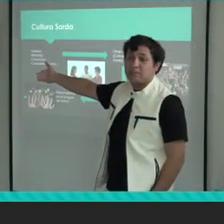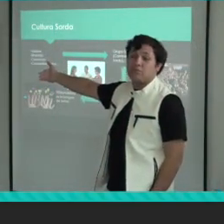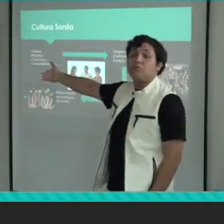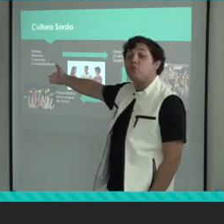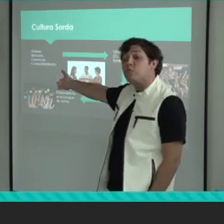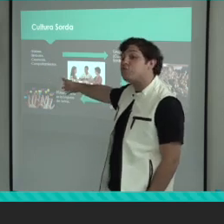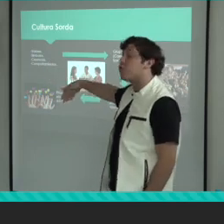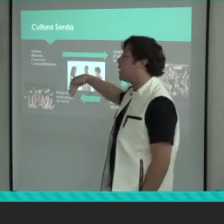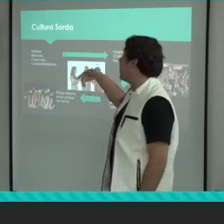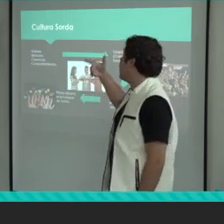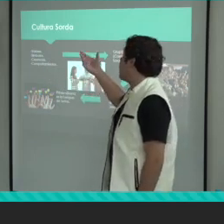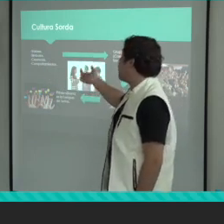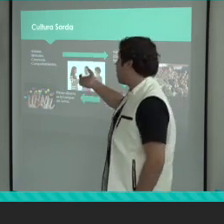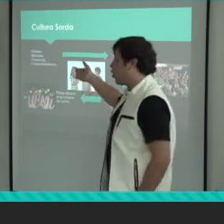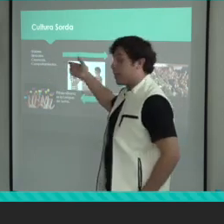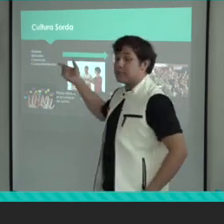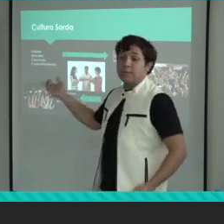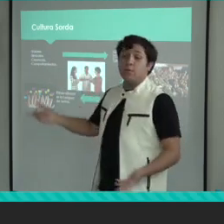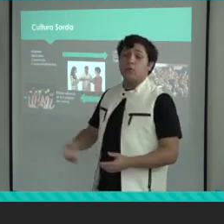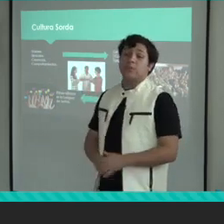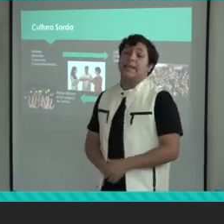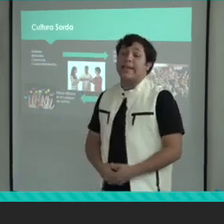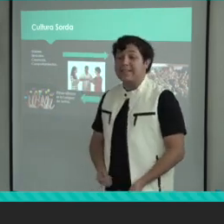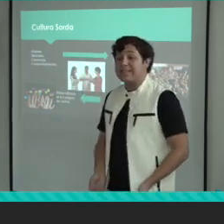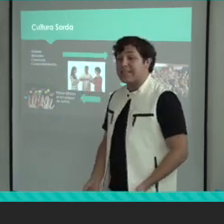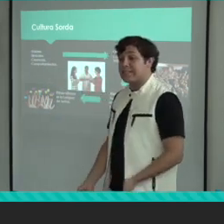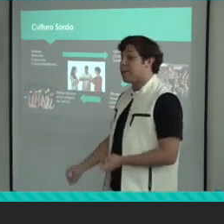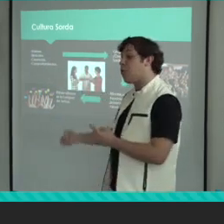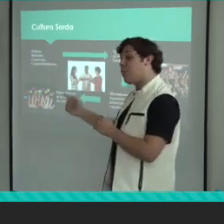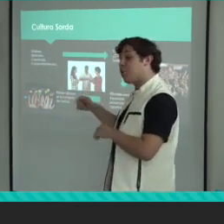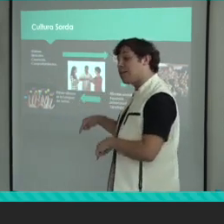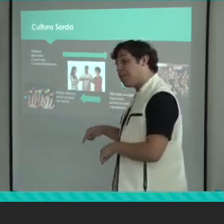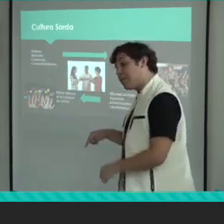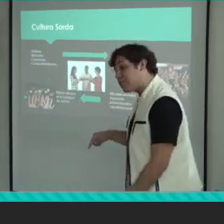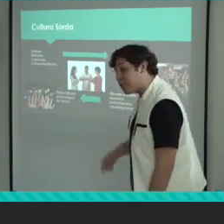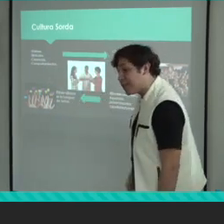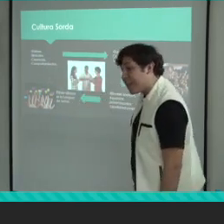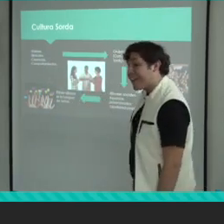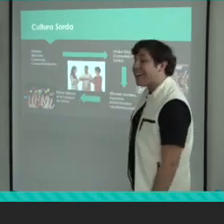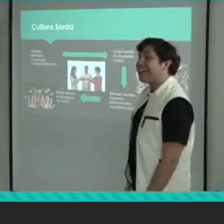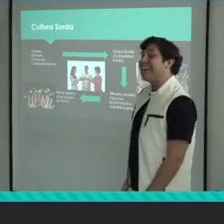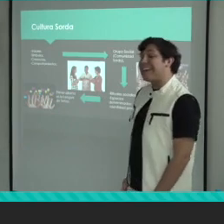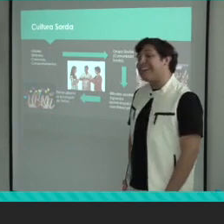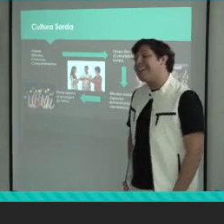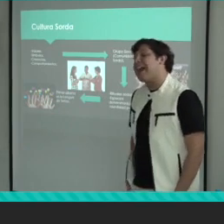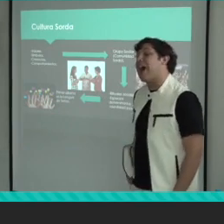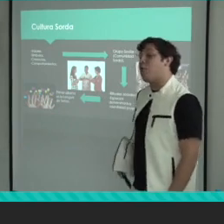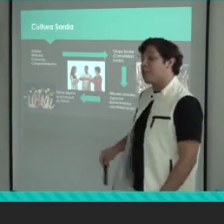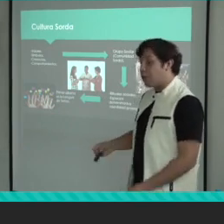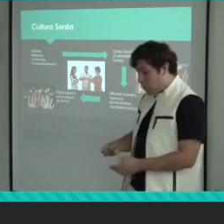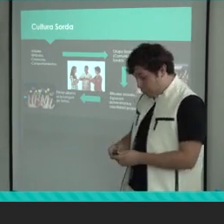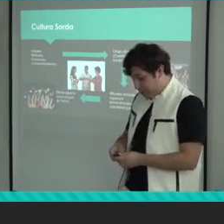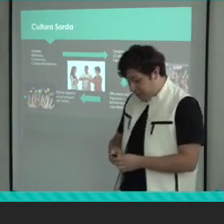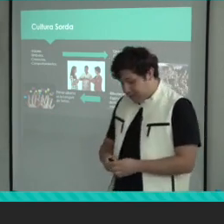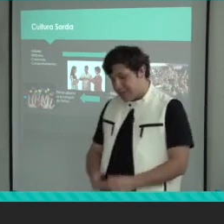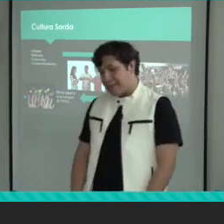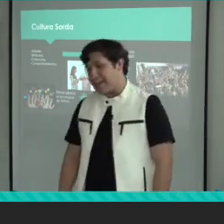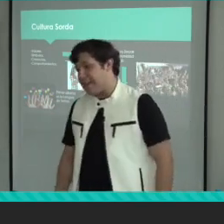un conjunto de valores, símbolos, creencias y comportamientos que rigen a una comunidad. En